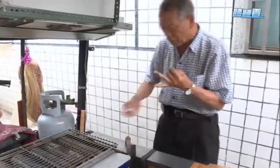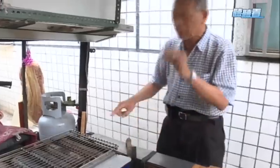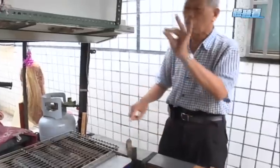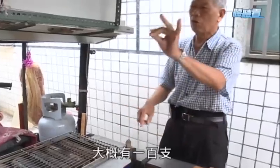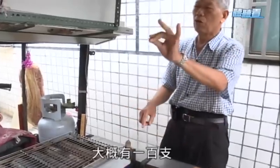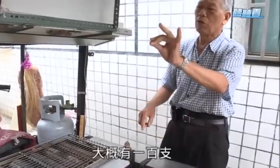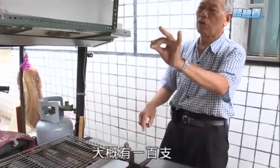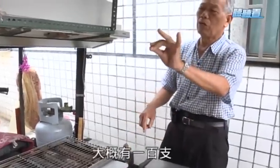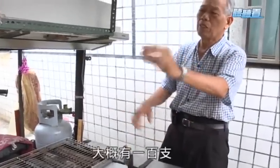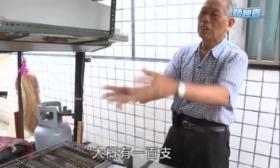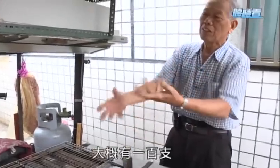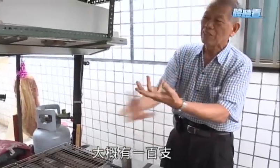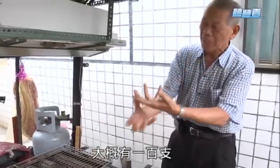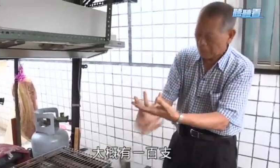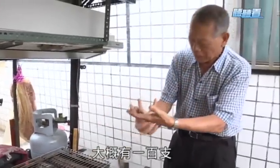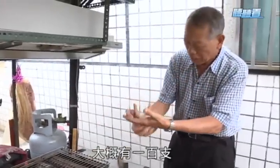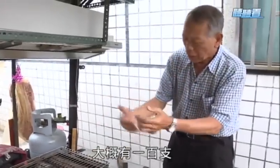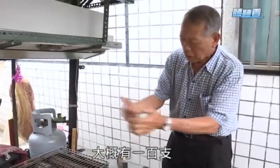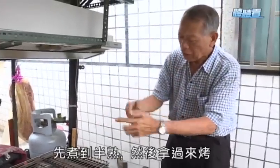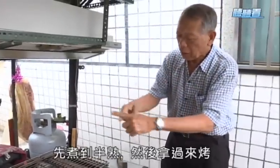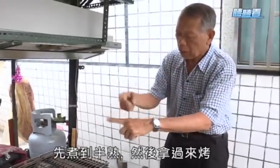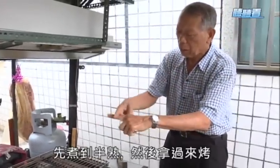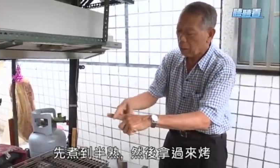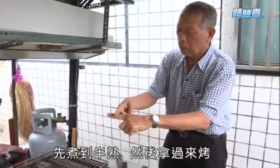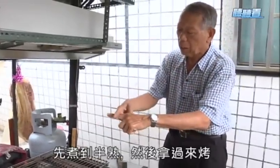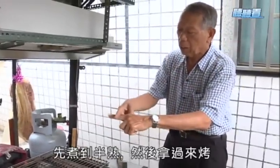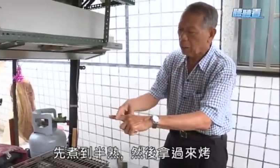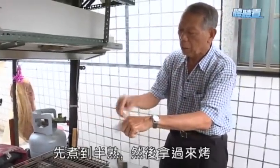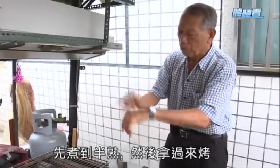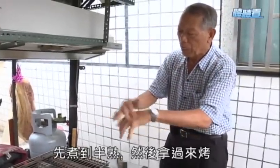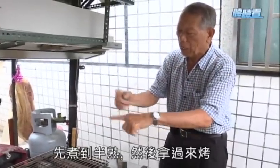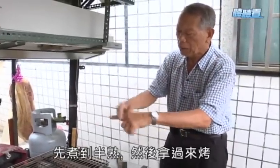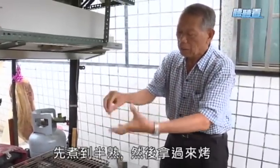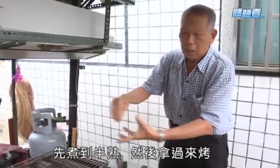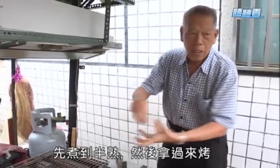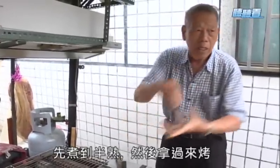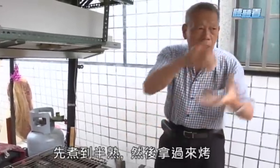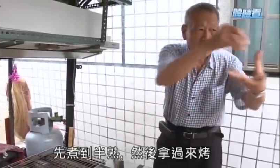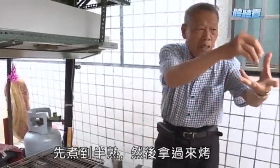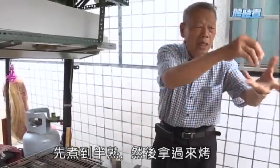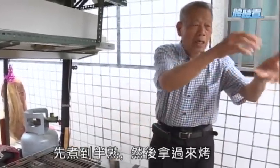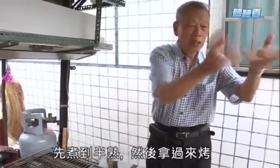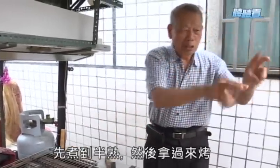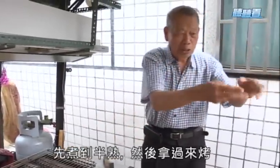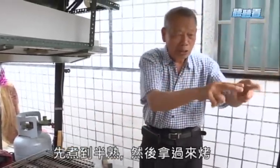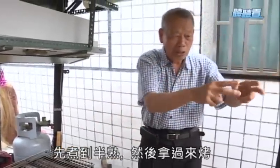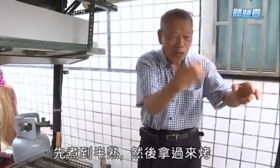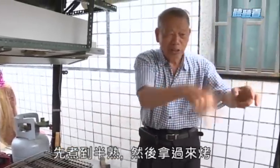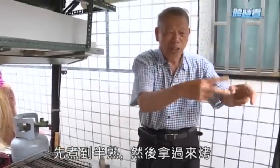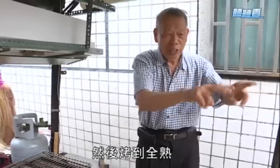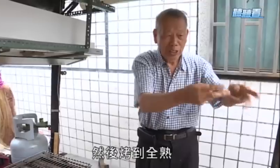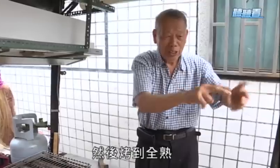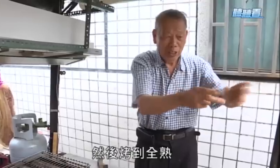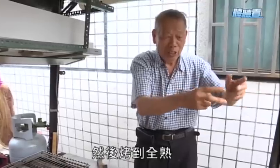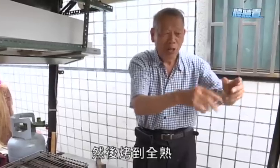大概有100只啊，先煮到半熟，然后拿过来烤，然后烤到全